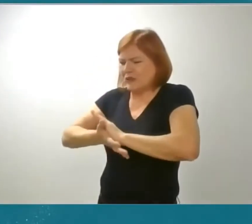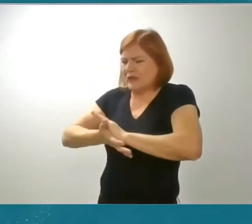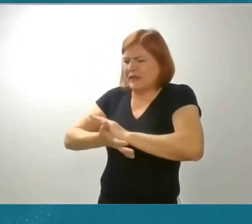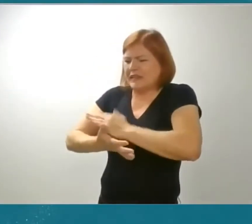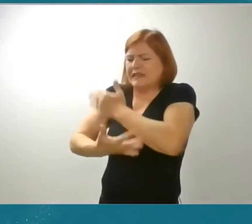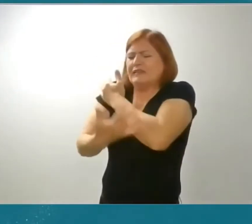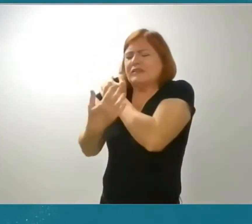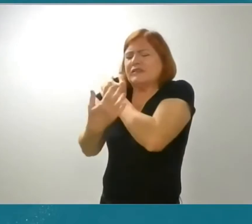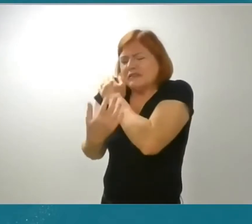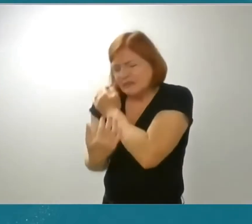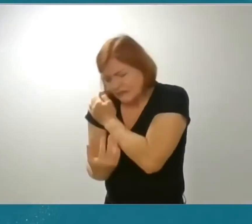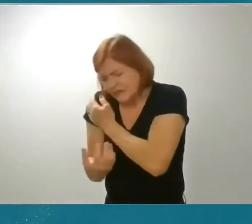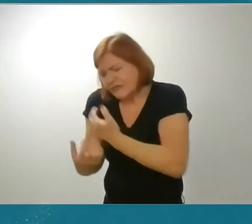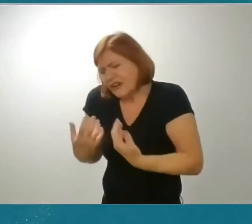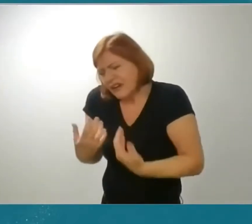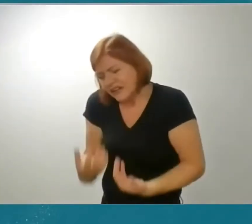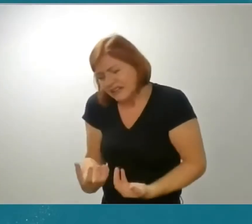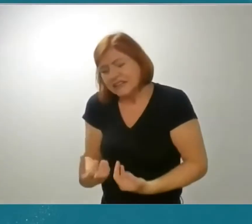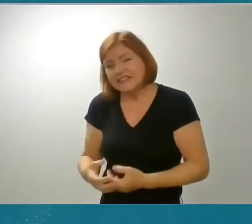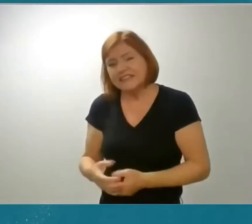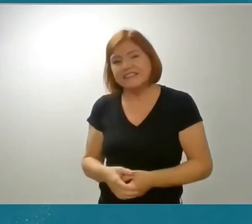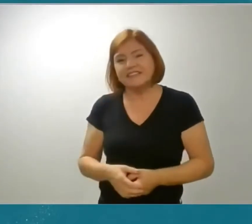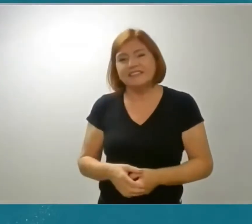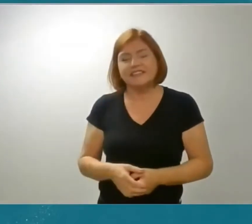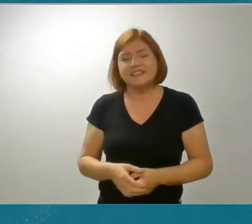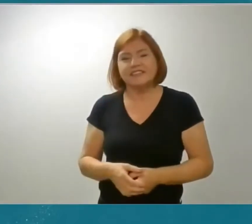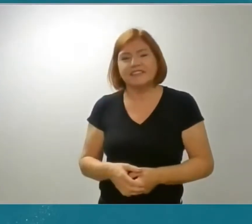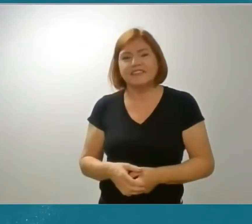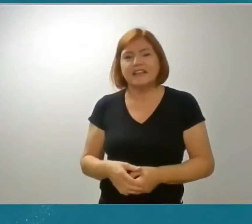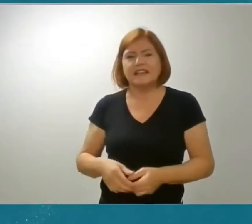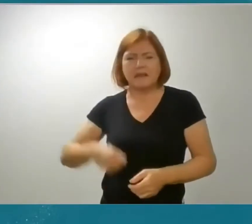E agora, irmãos, chegou o tempo da vida.